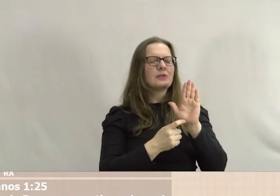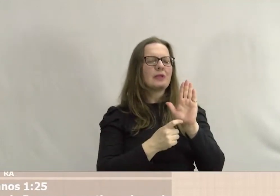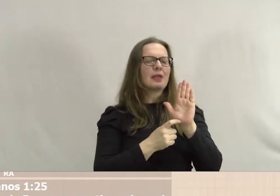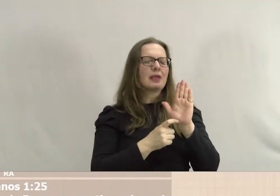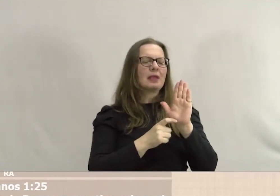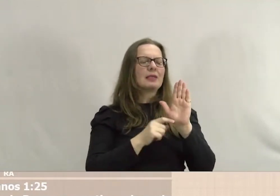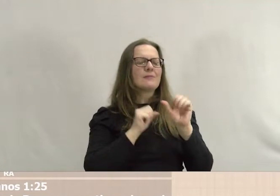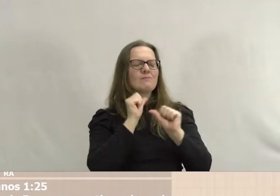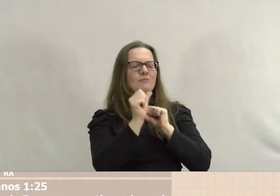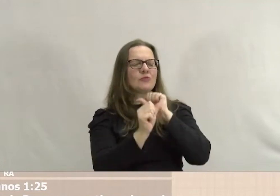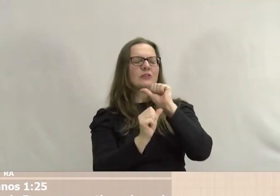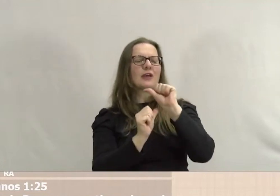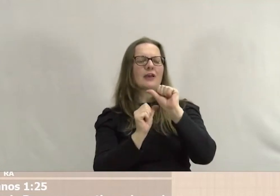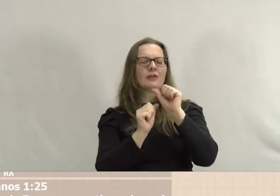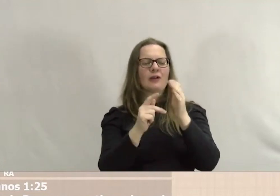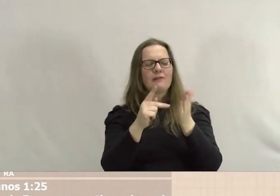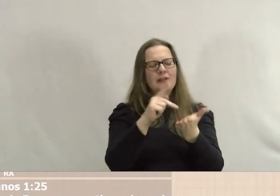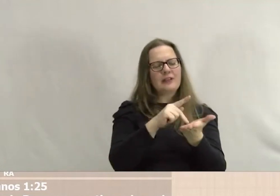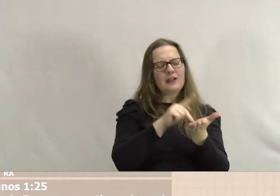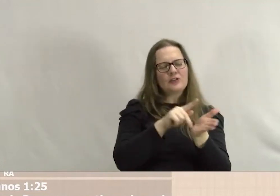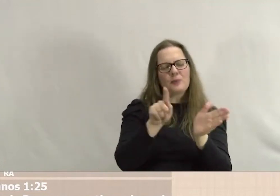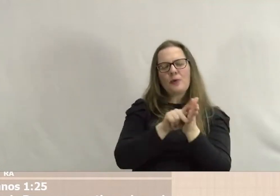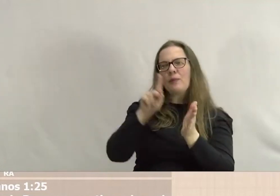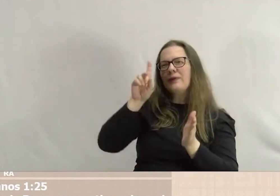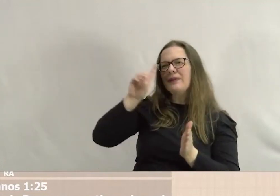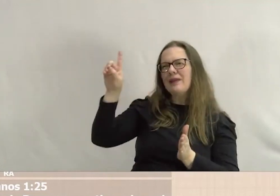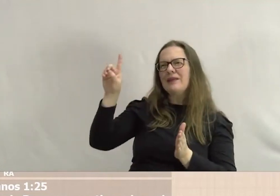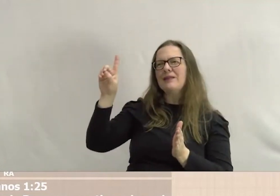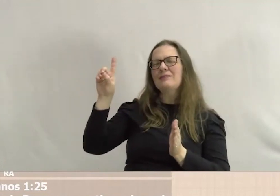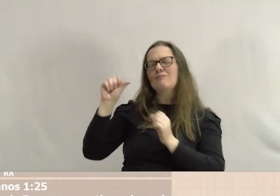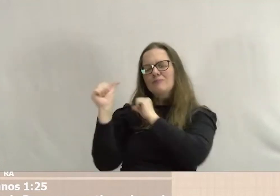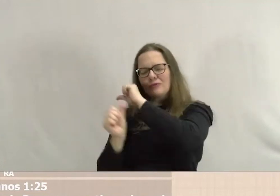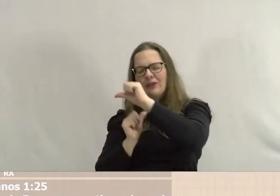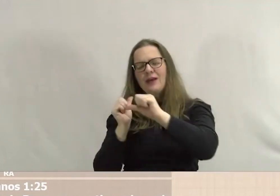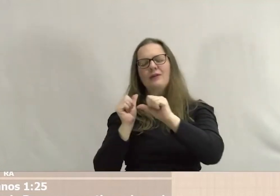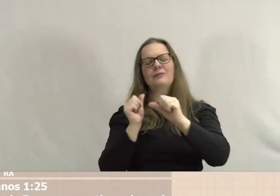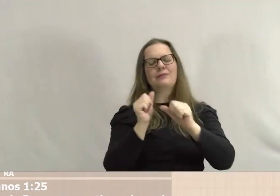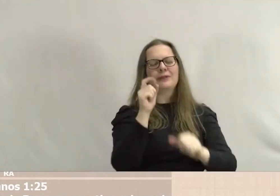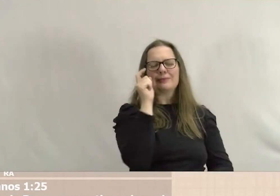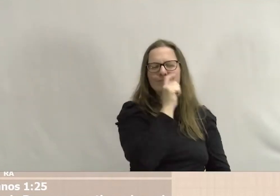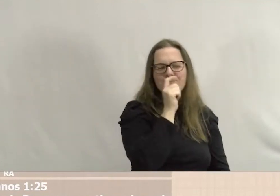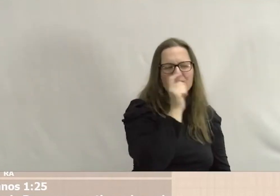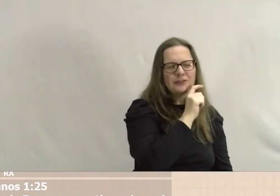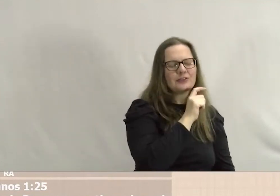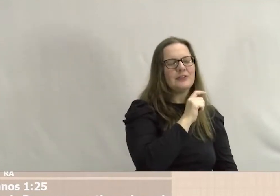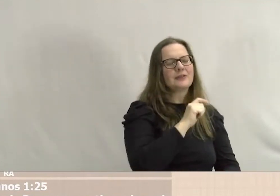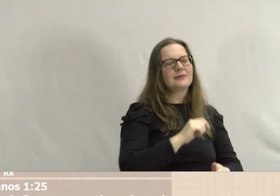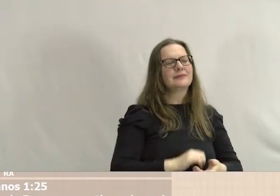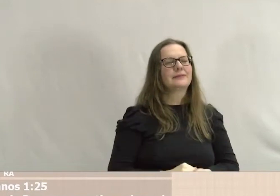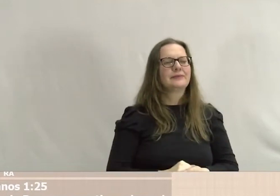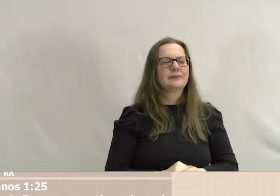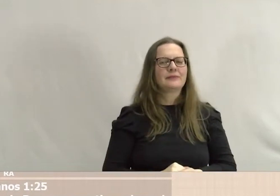em mentira. Mudaram a verdade de Deus em mentira.